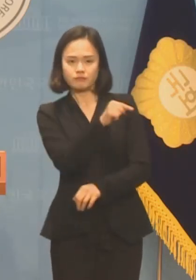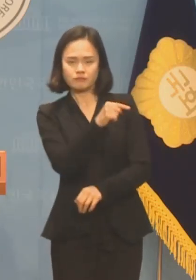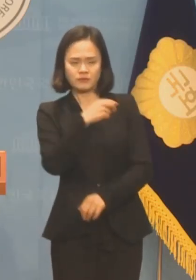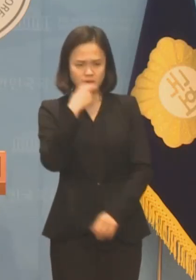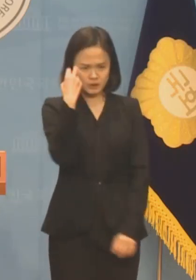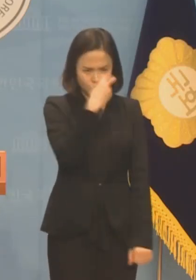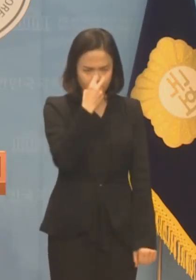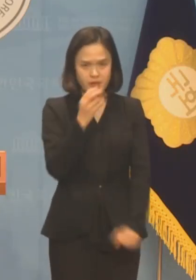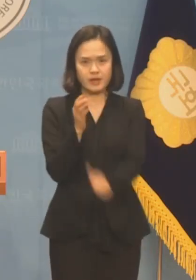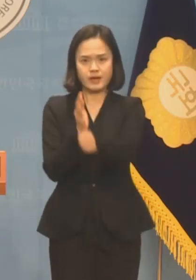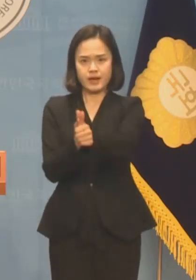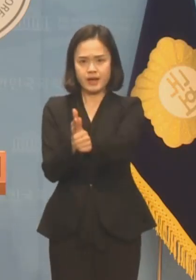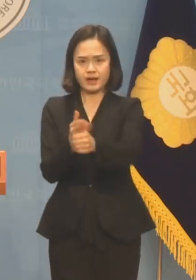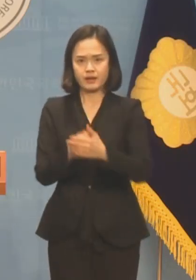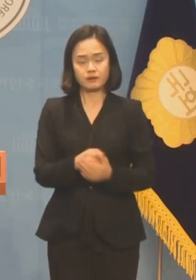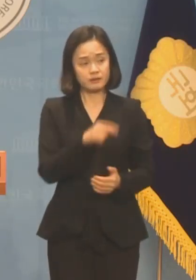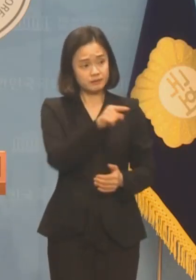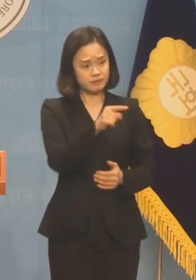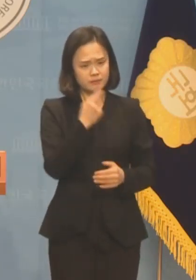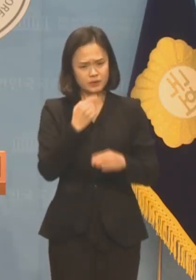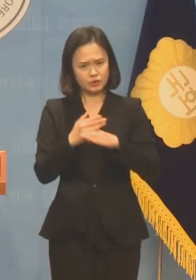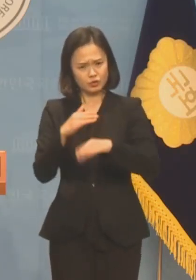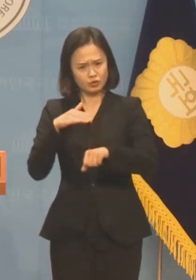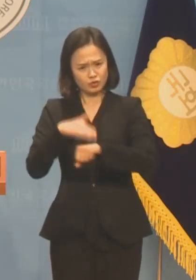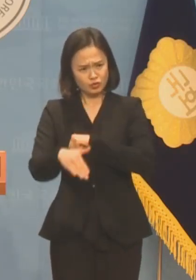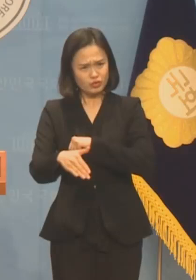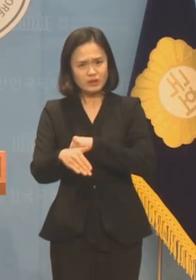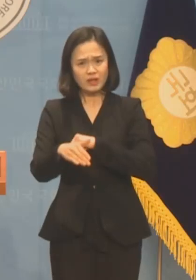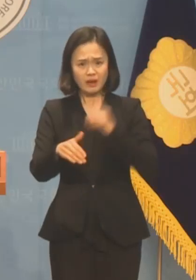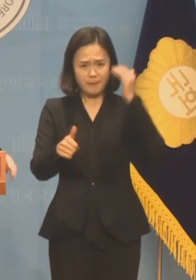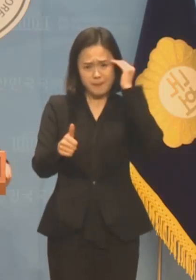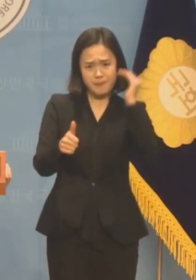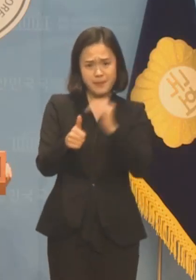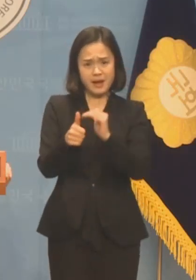이상 민주주의와 사법체계를 흔들지 못하도록